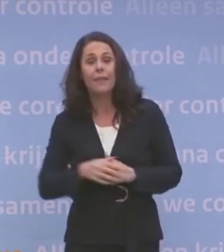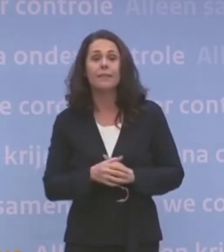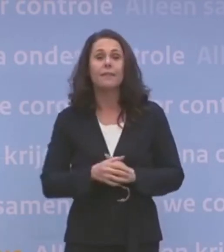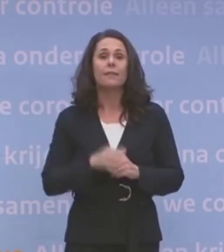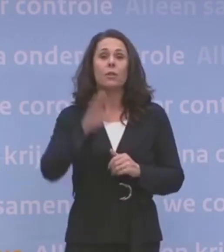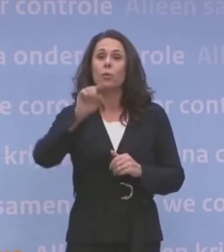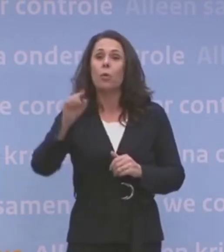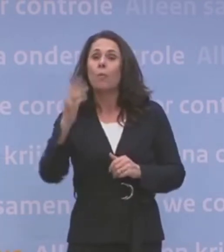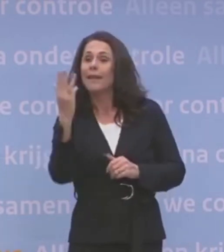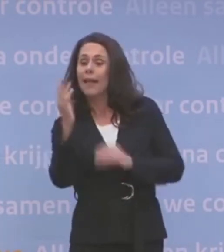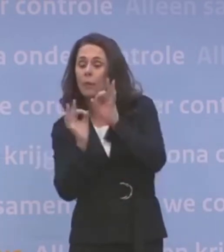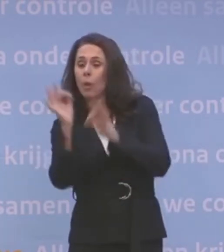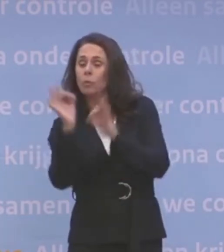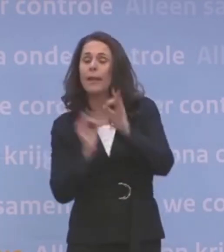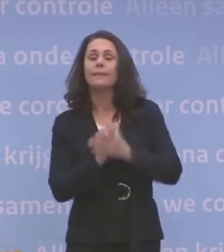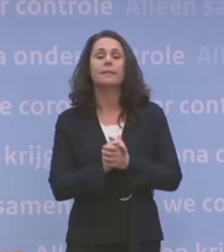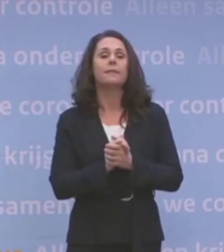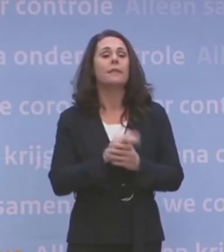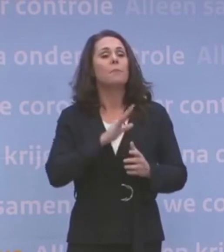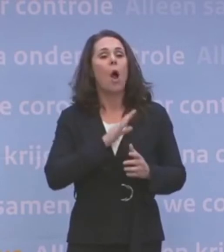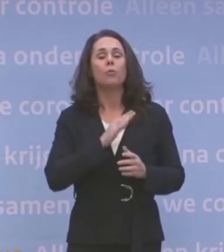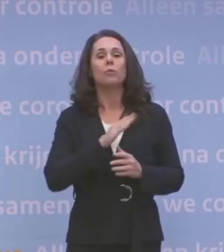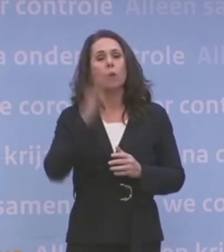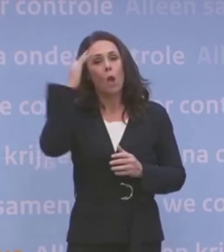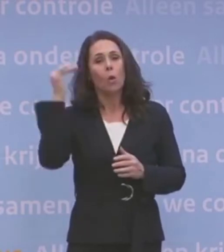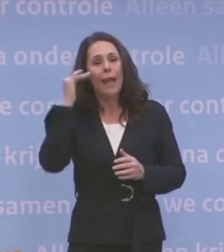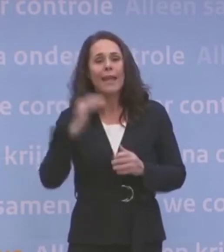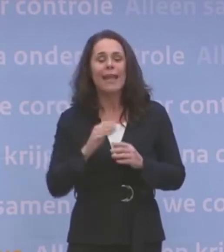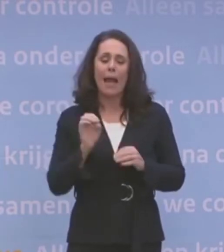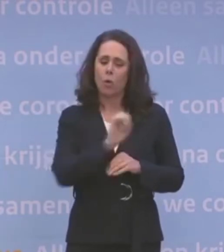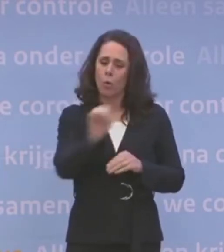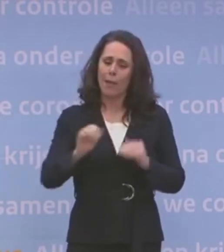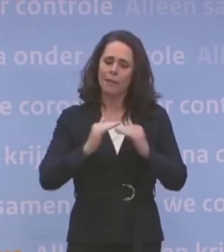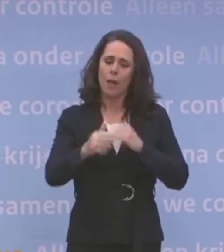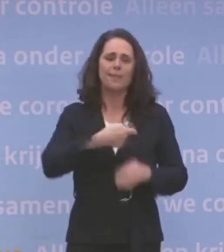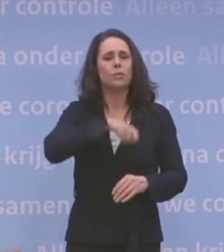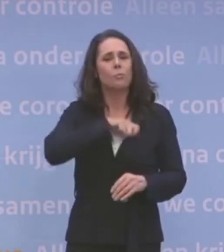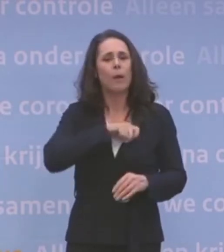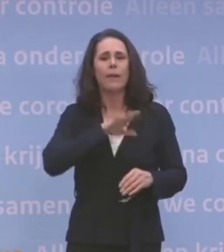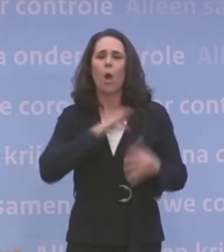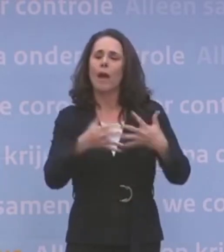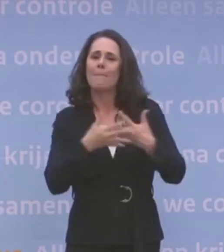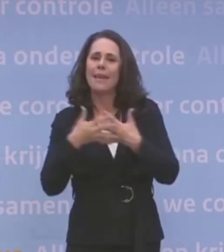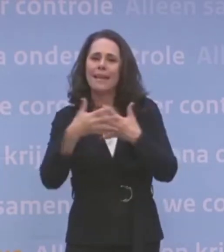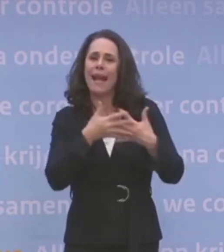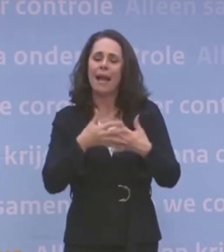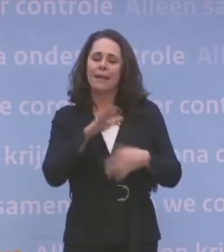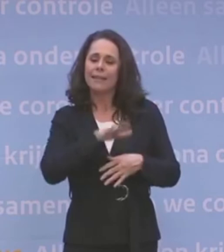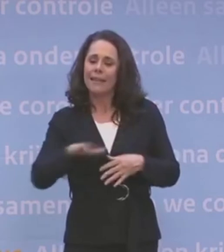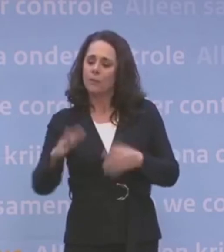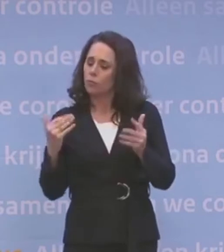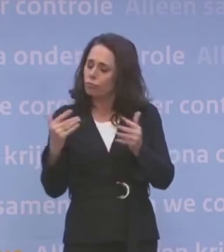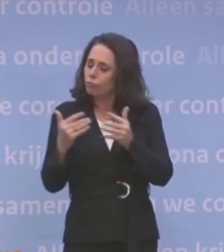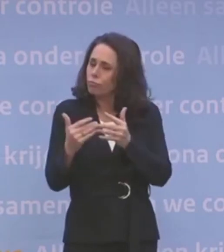waar het 0,9% uitmaakte. Maar ook Korea, Europese landen als Spanje en inmiddels ook de Verenigde Staten, waar de kinderen tot nu